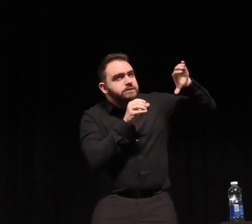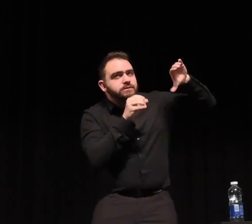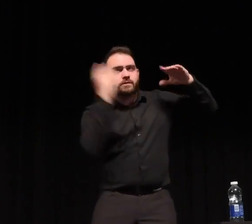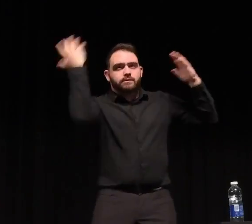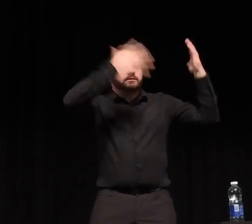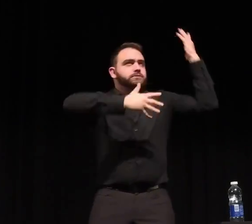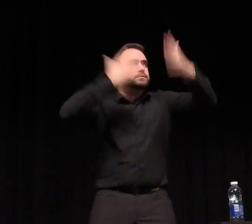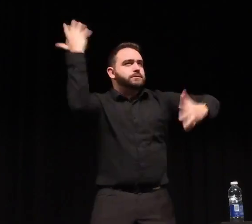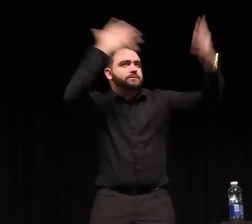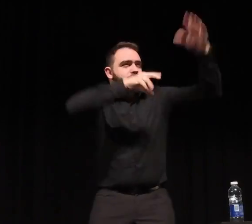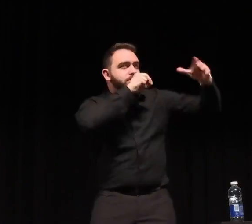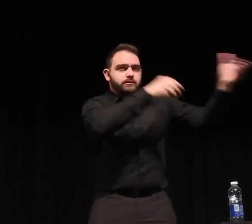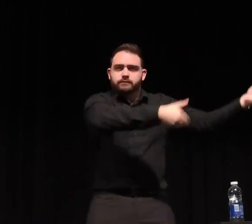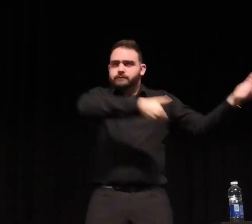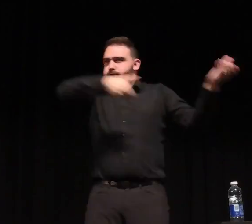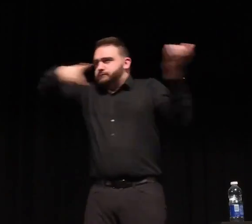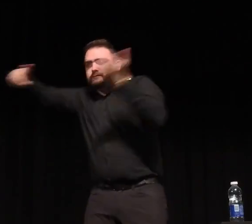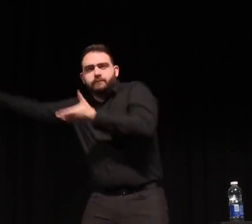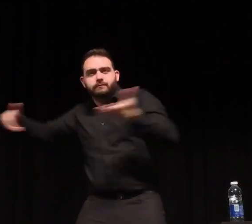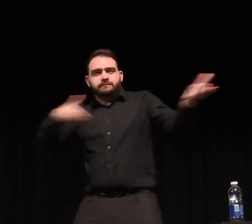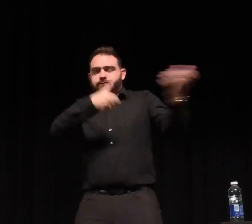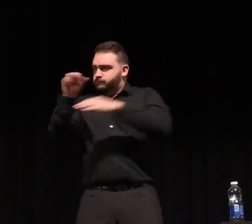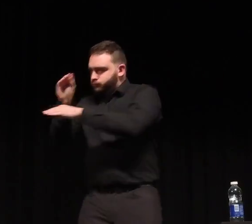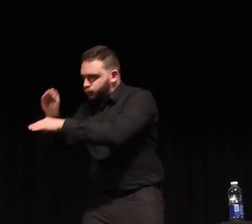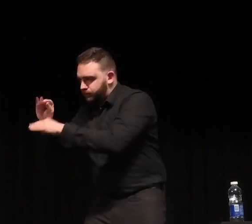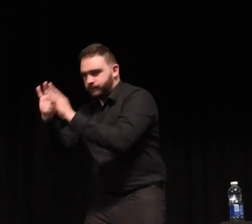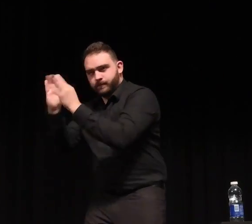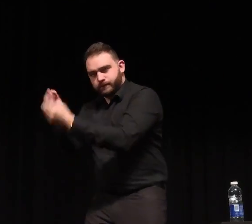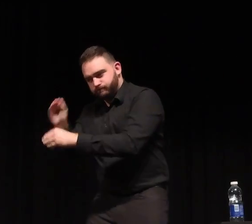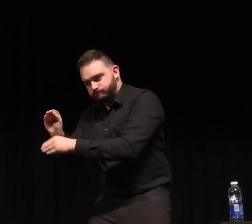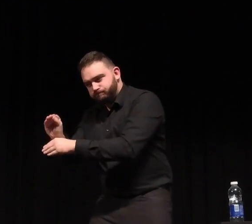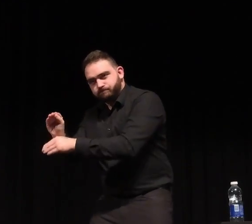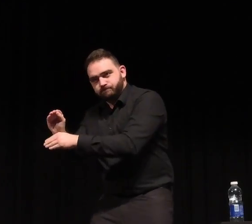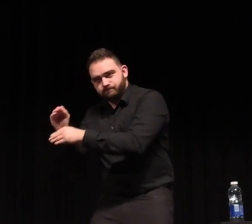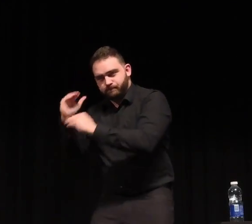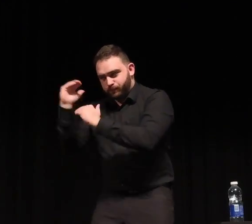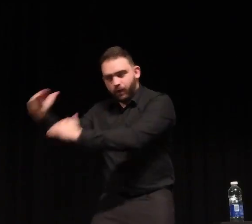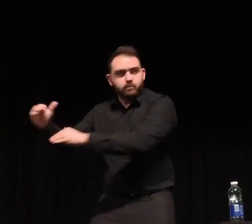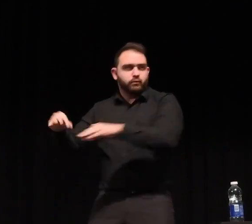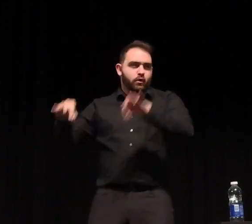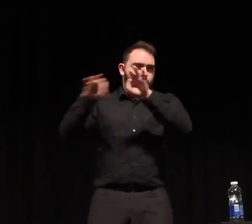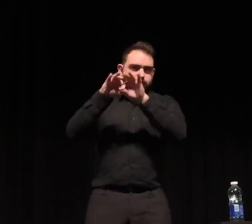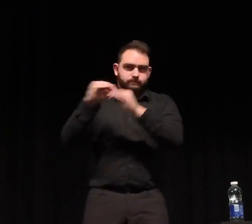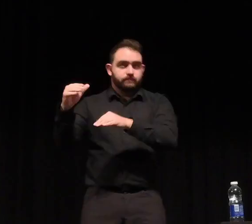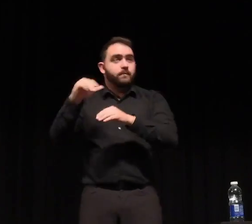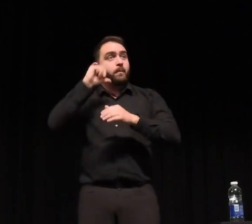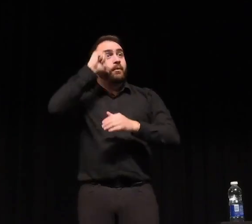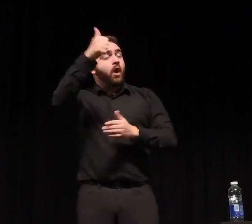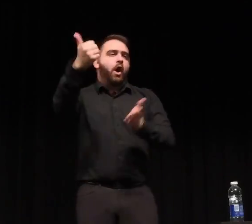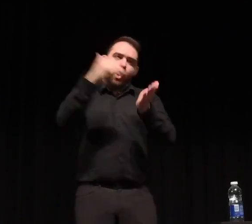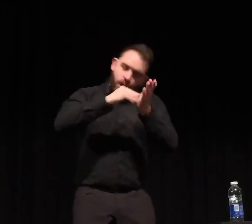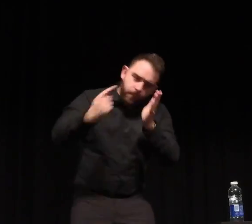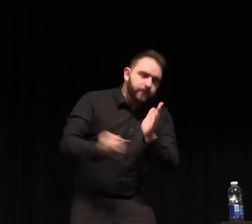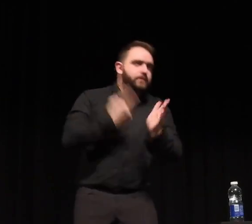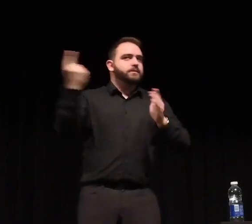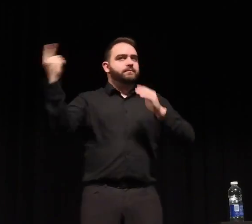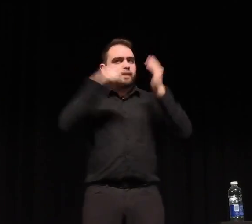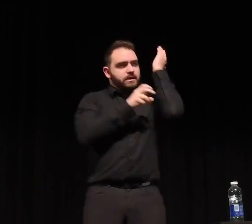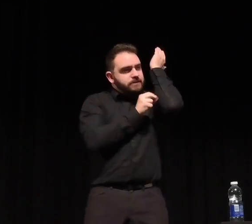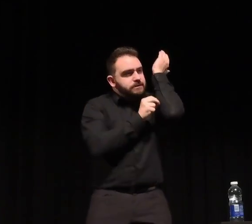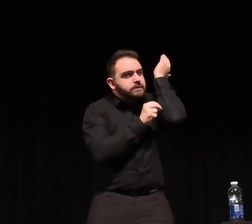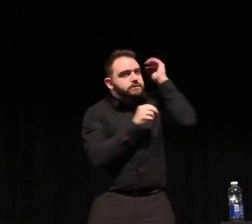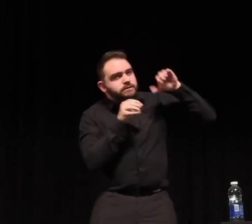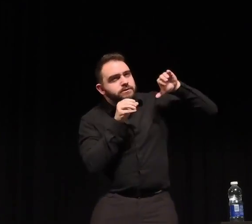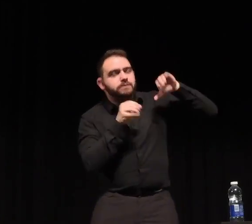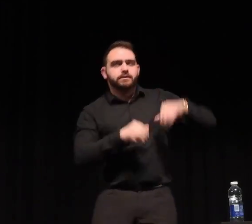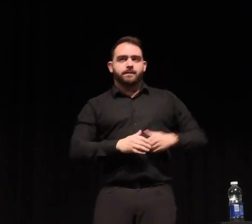il bâtit des maisons, il nourrit sa famille, il protège sa famille, puis il recommence. Son meilleur ami, c'est